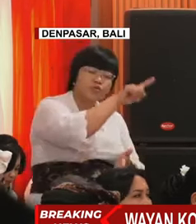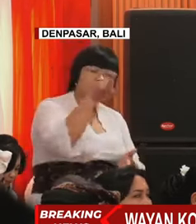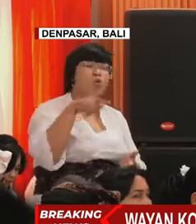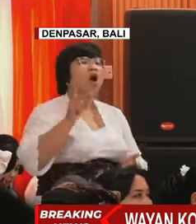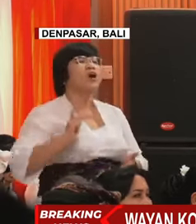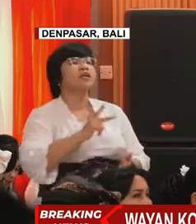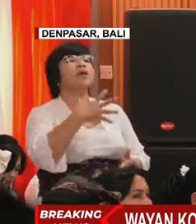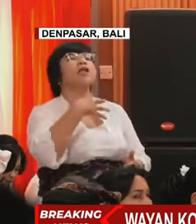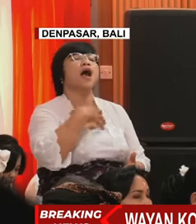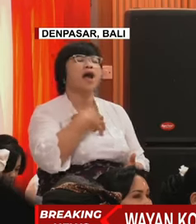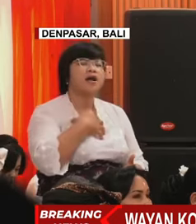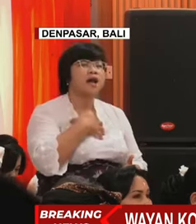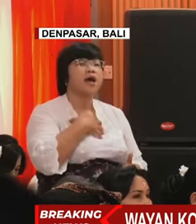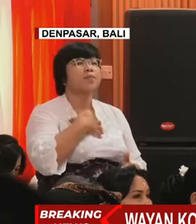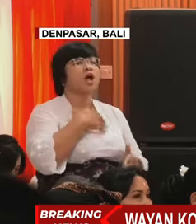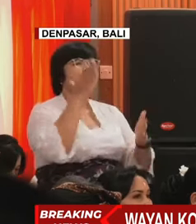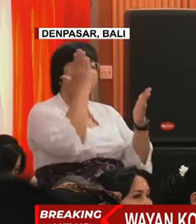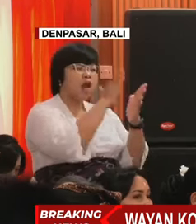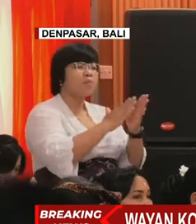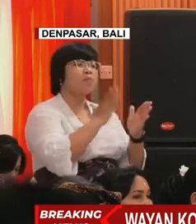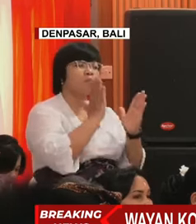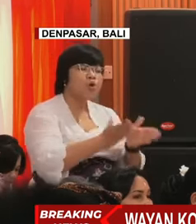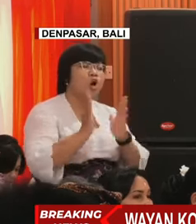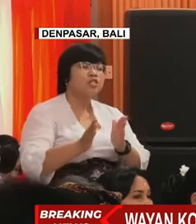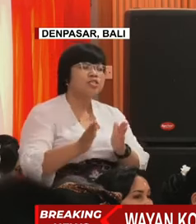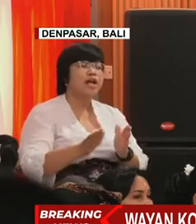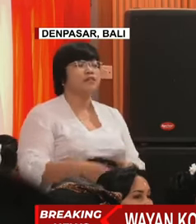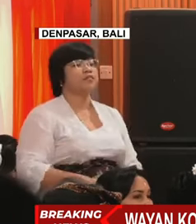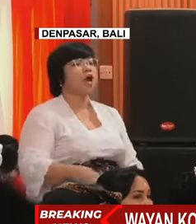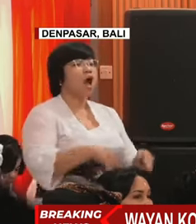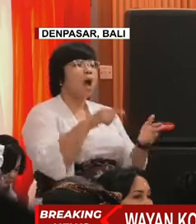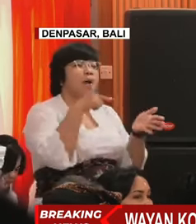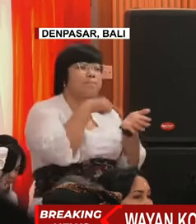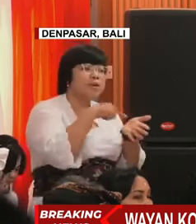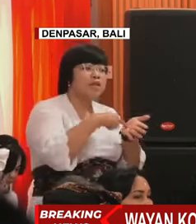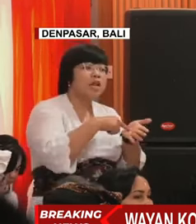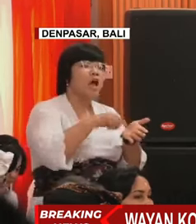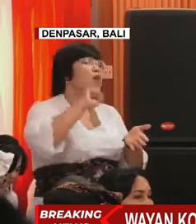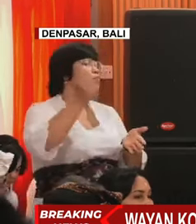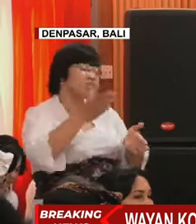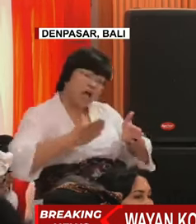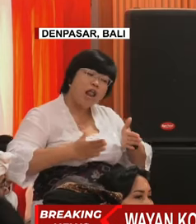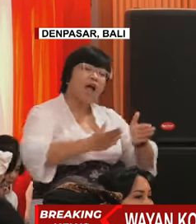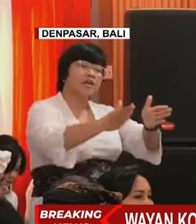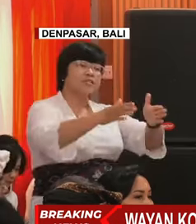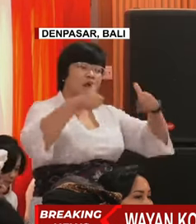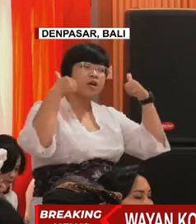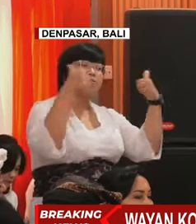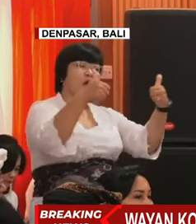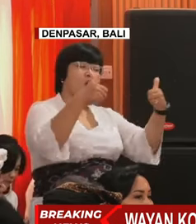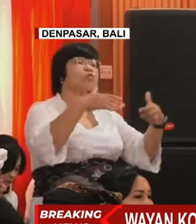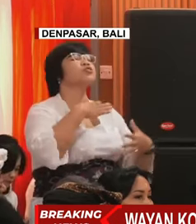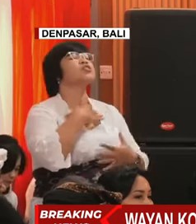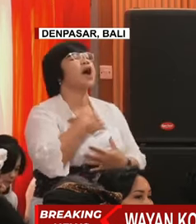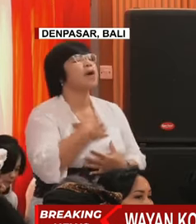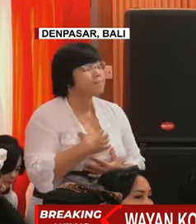partai utama di koalisi Kim itu kan di Koalisi Indonesia maju itu kan ada gerinda dan Partai Golkar itu berhadap-hadapan sekarang